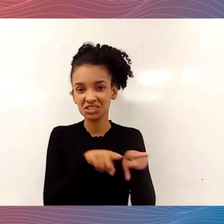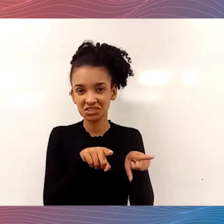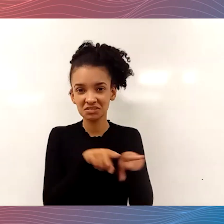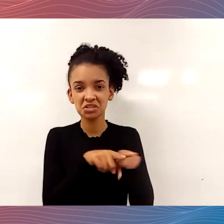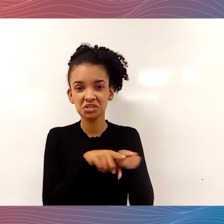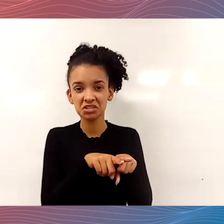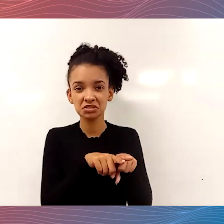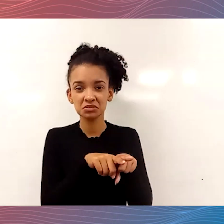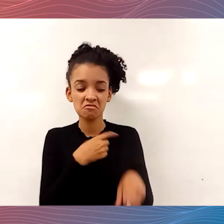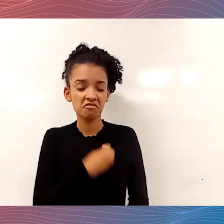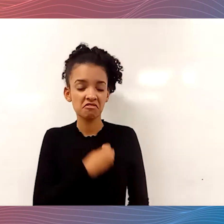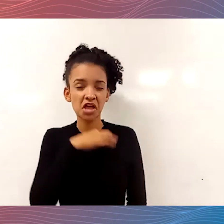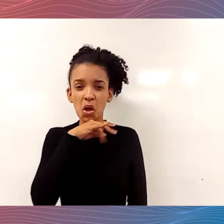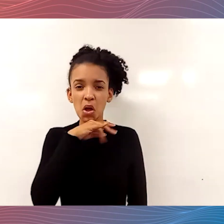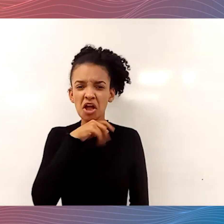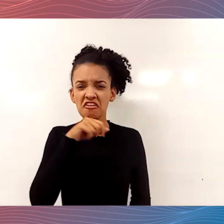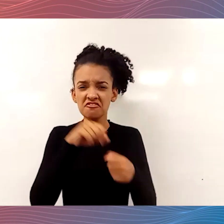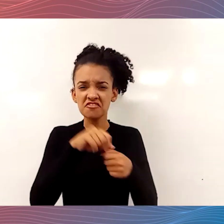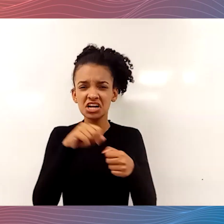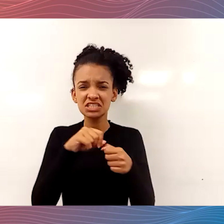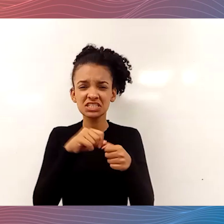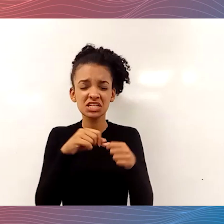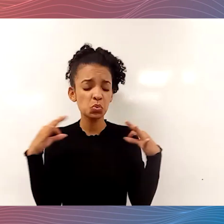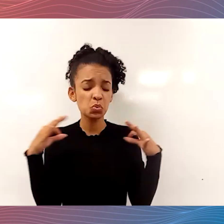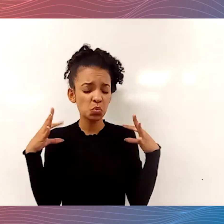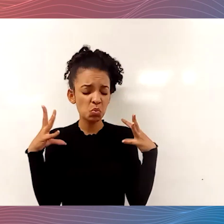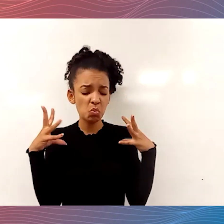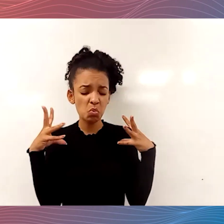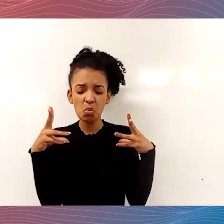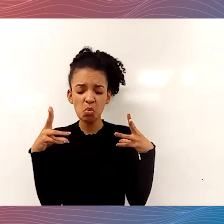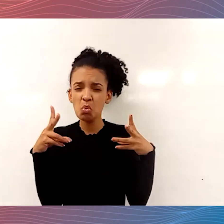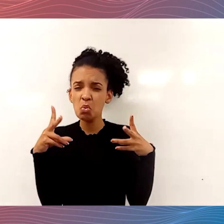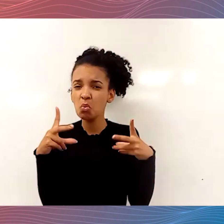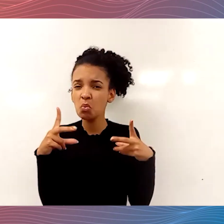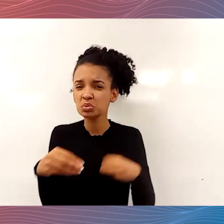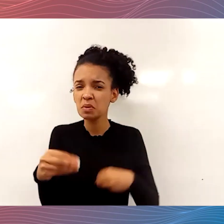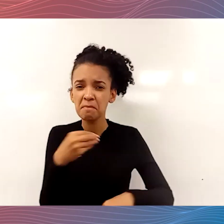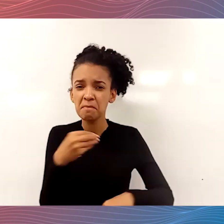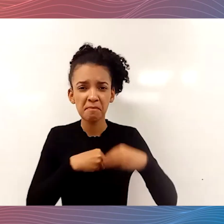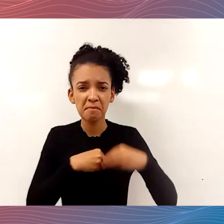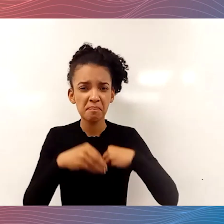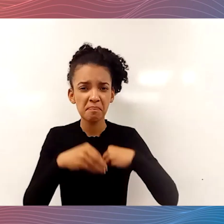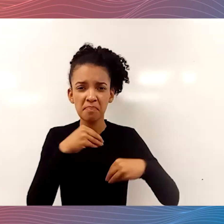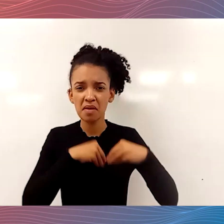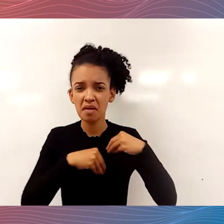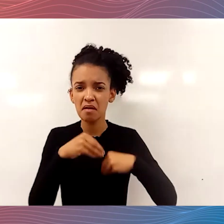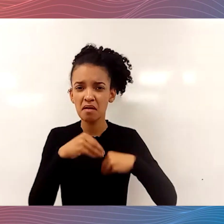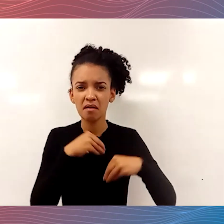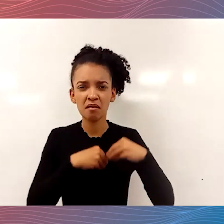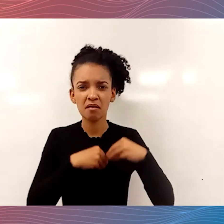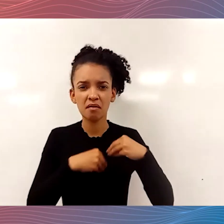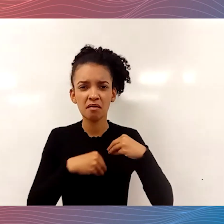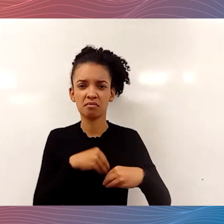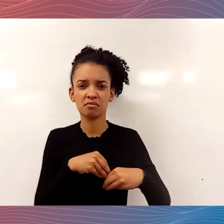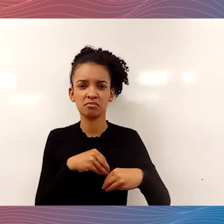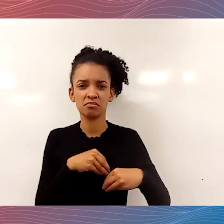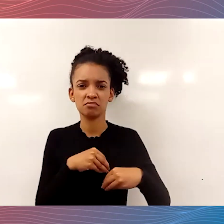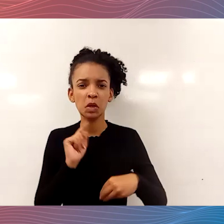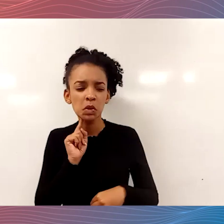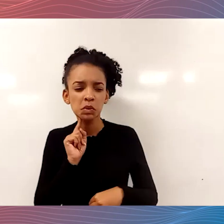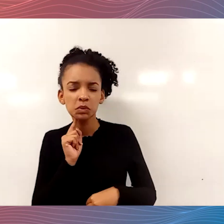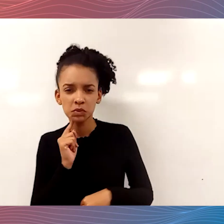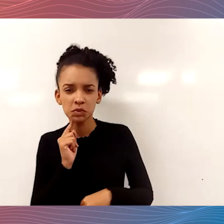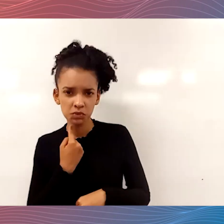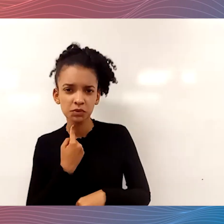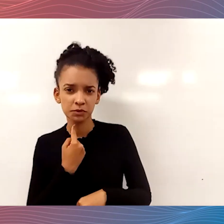cometendo toda, né, avidez, com toda avidez, né, toda espécie de impurezas. Não é isso que é o mundo